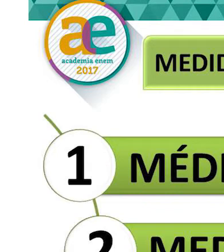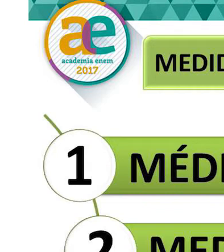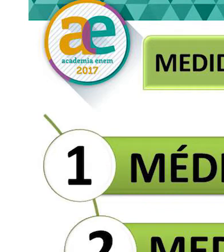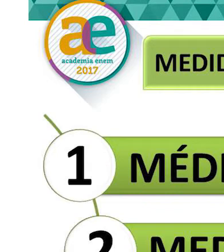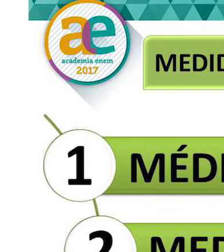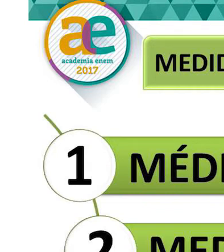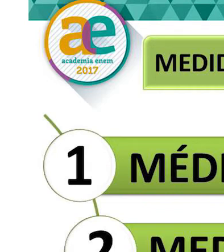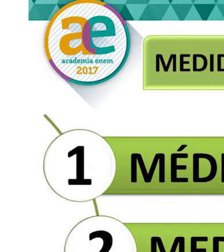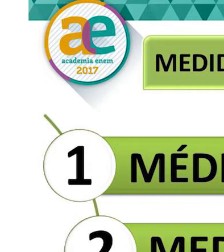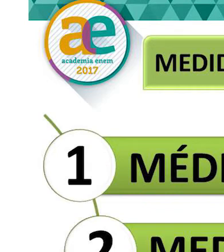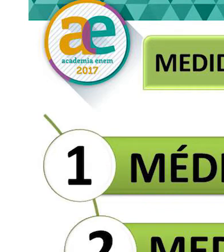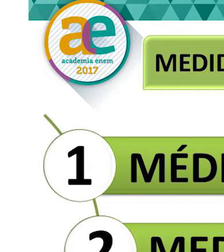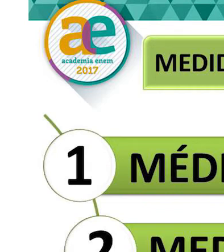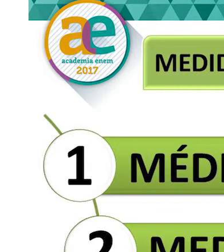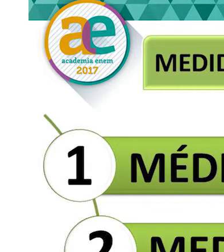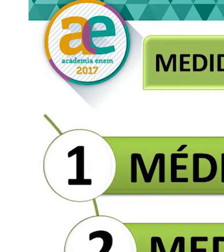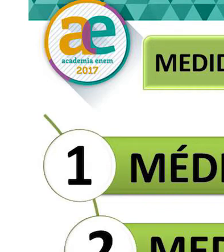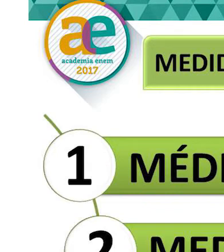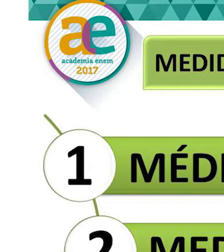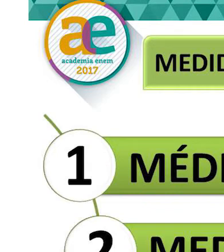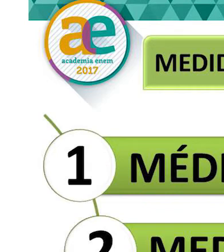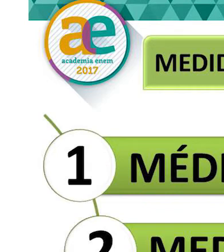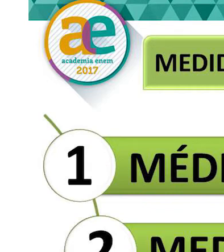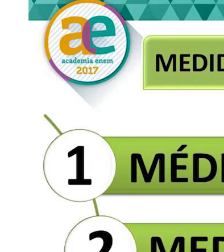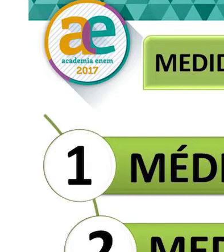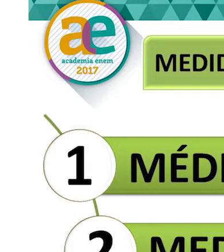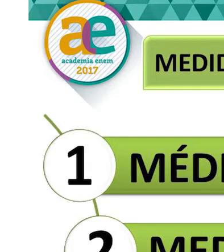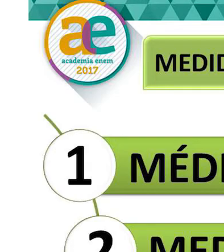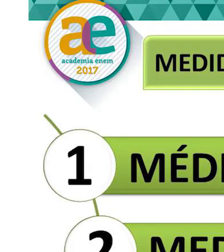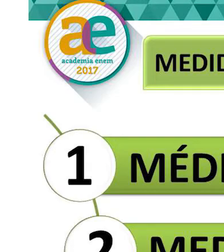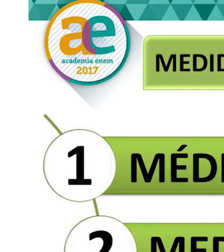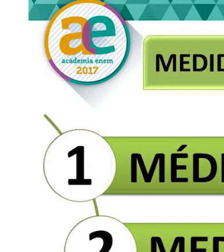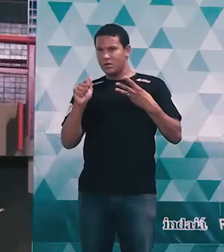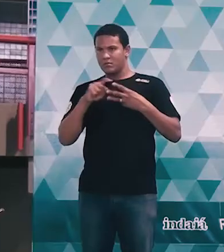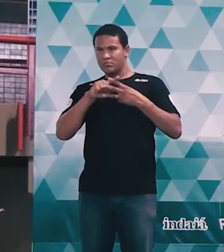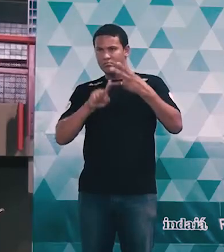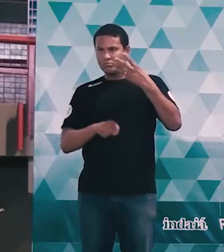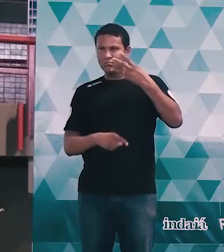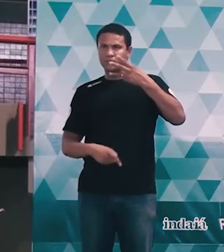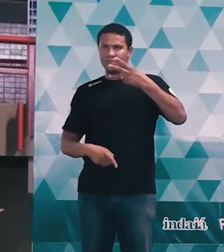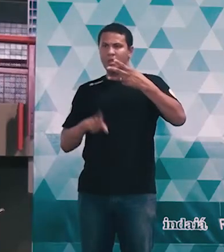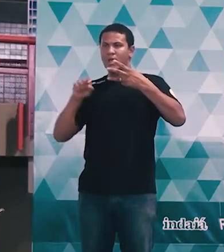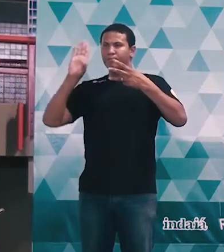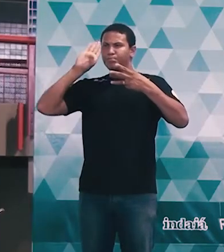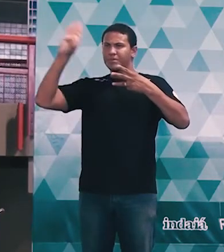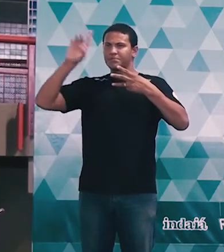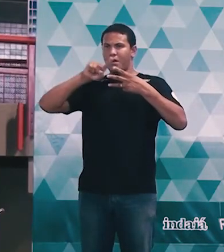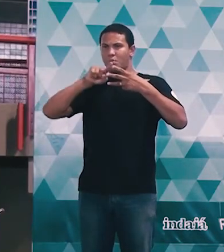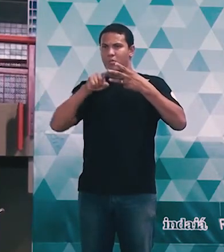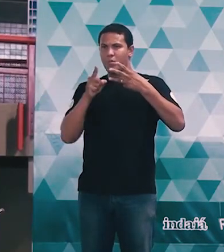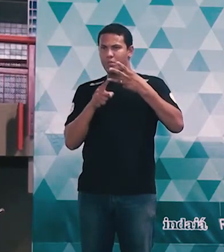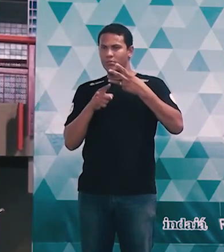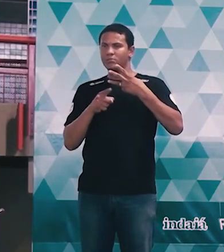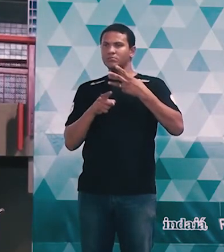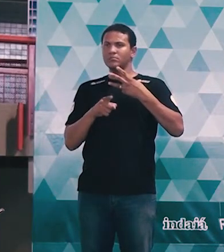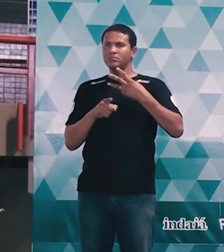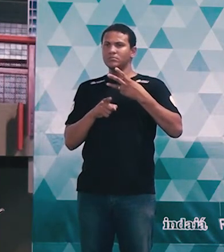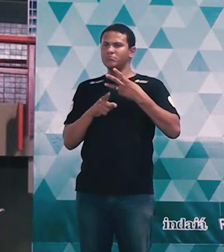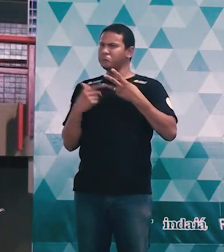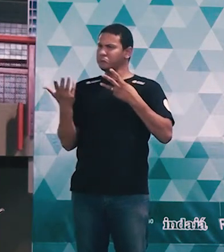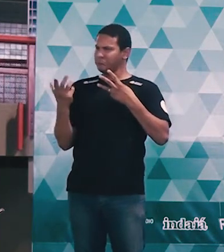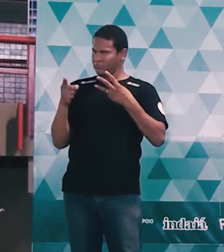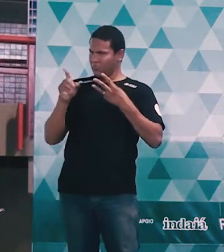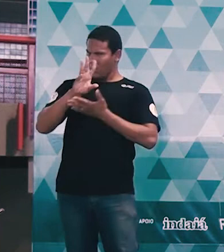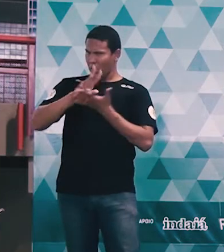de mediana e uma outra que a gente chama de moda. Essas são as principais medidas de tendência central. Alexandre, eu preciso